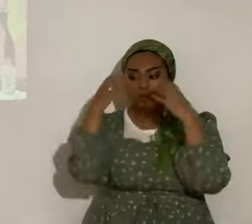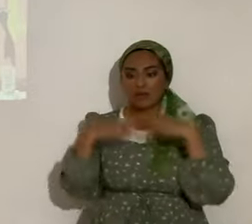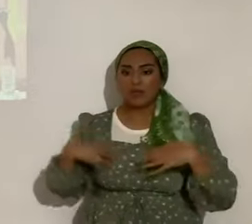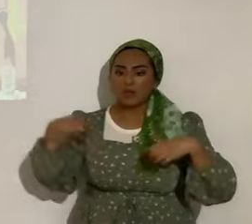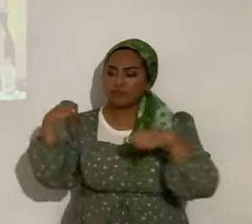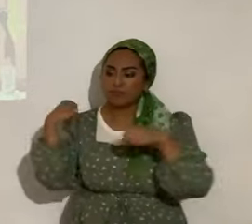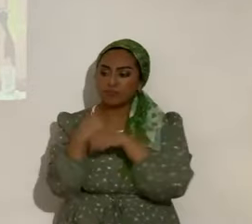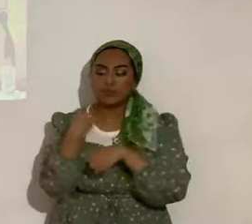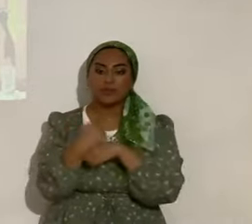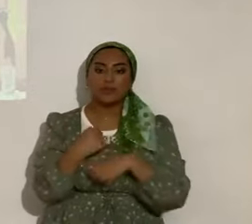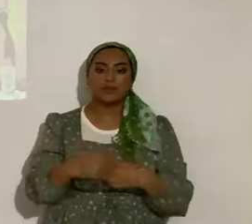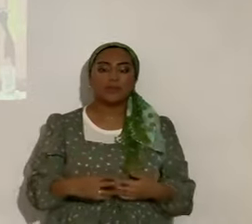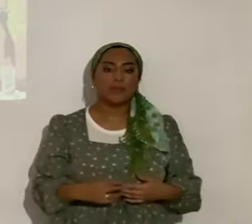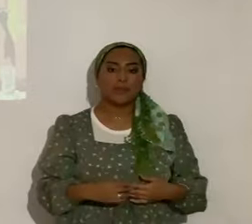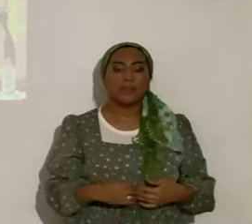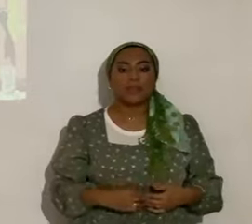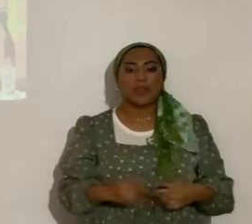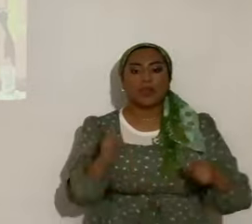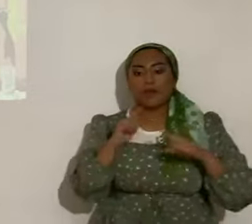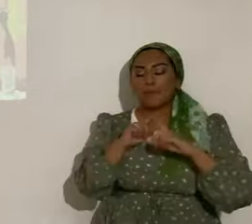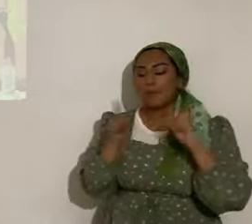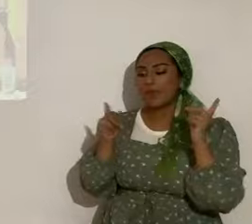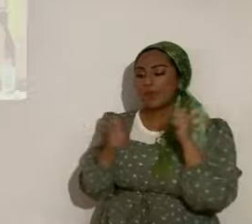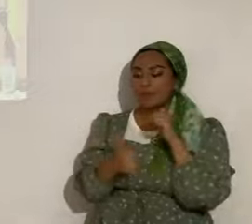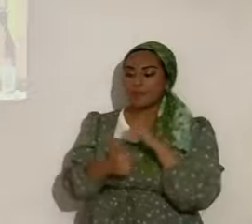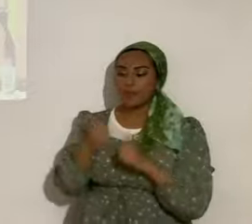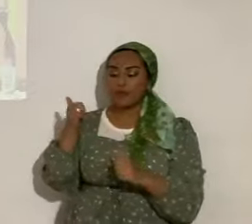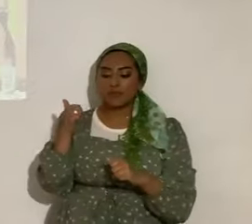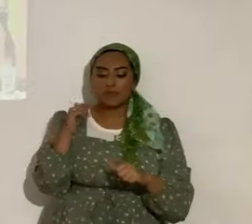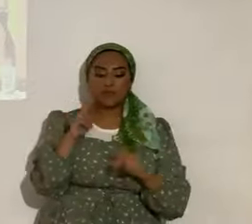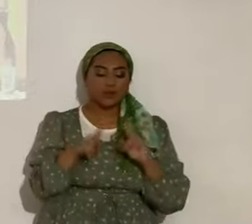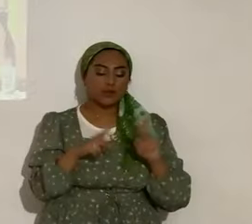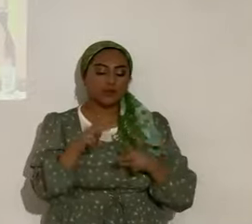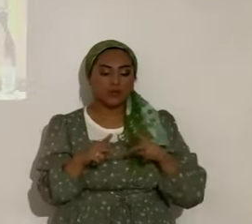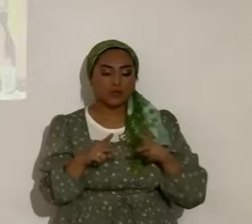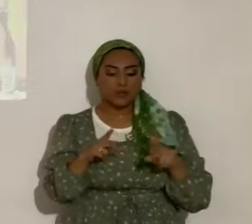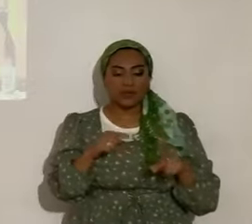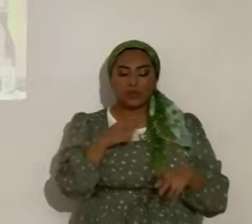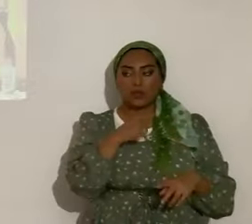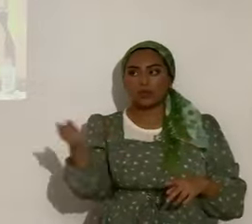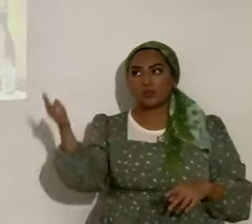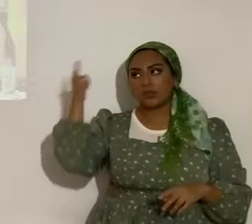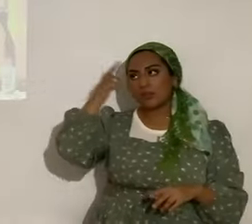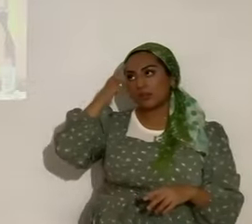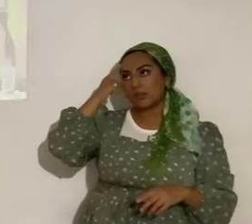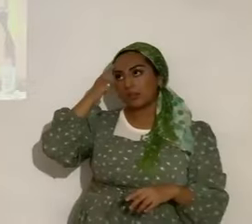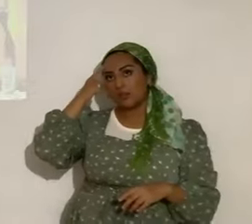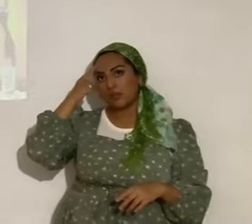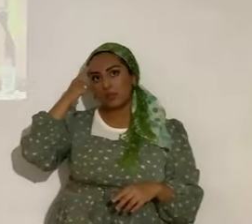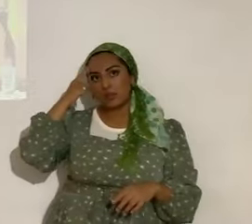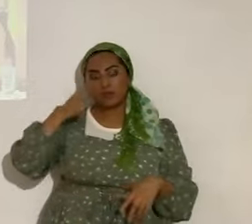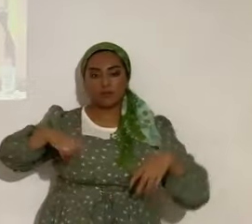lógico. Pero la gran mayoría de la gente piensa que el sermón